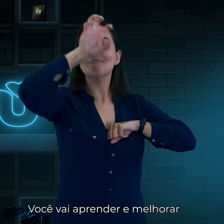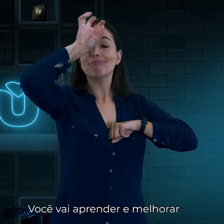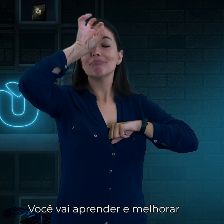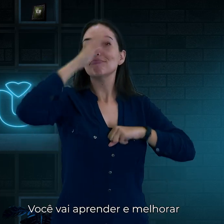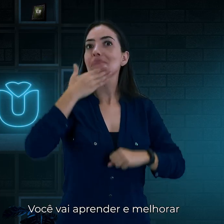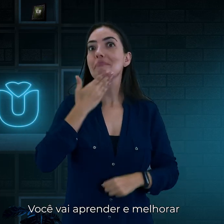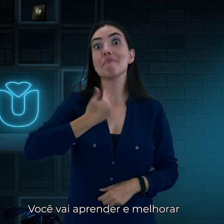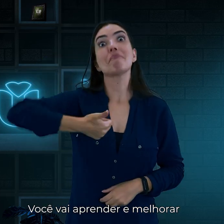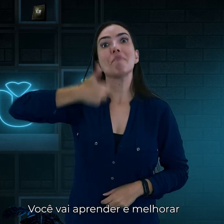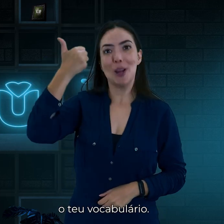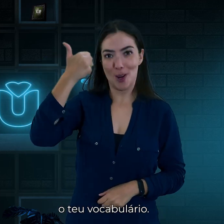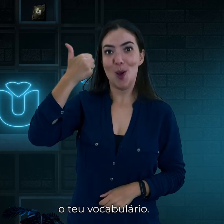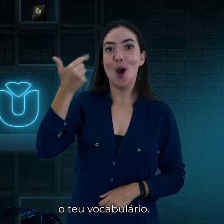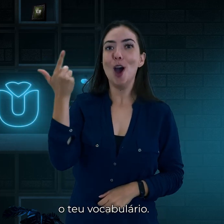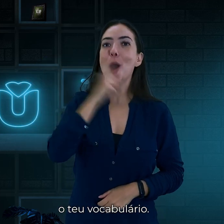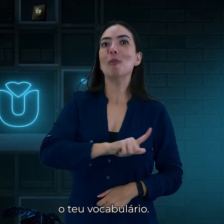vai aprender e melhorar o teu vocabulário.